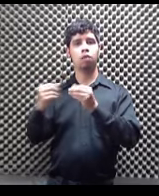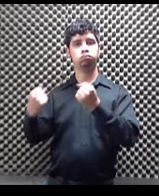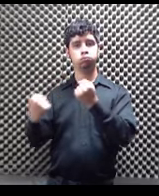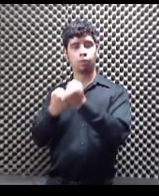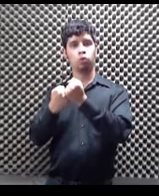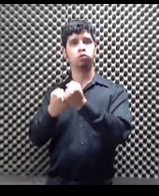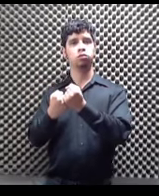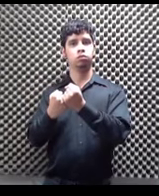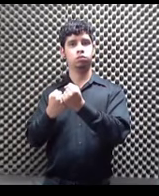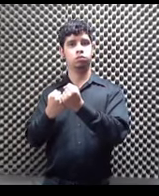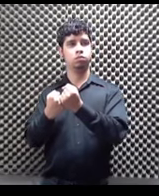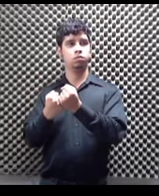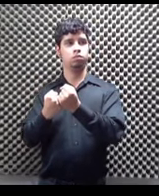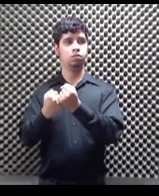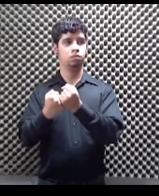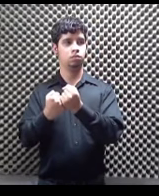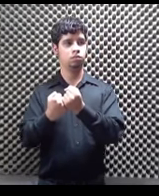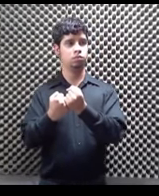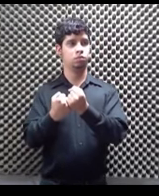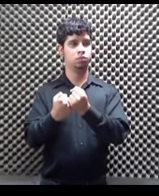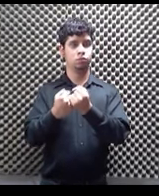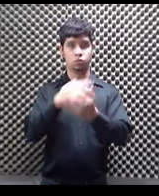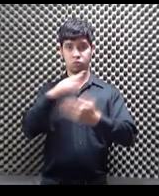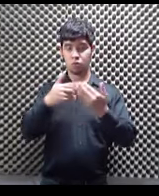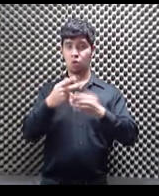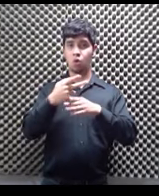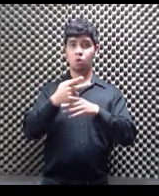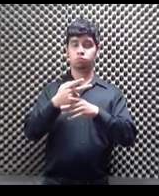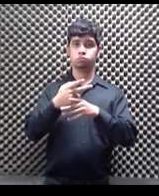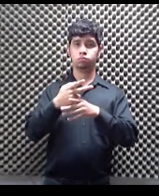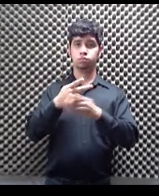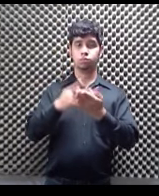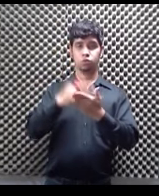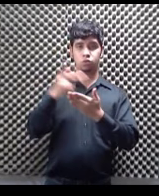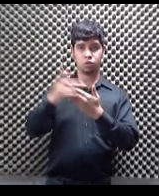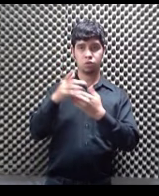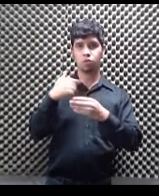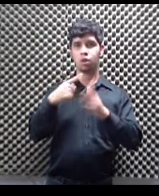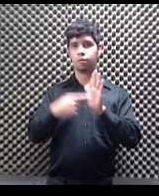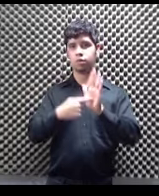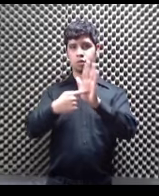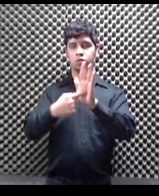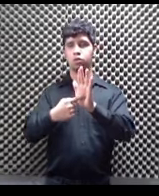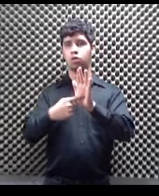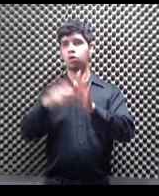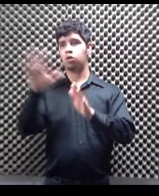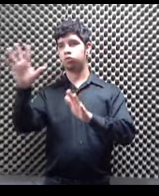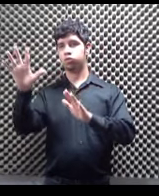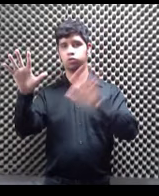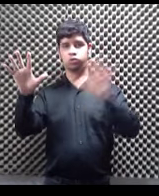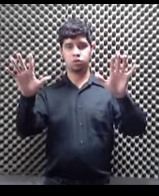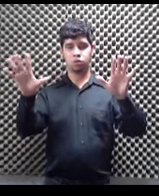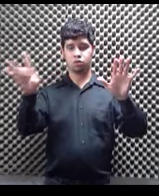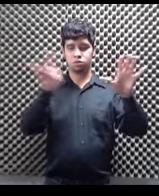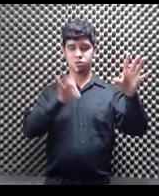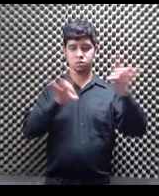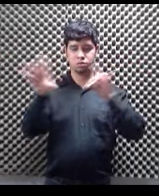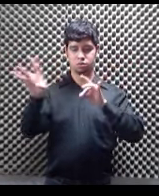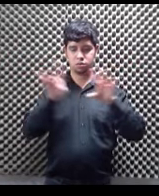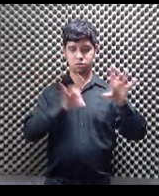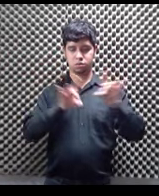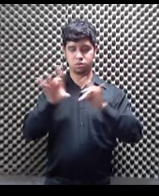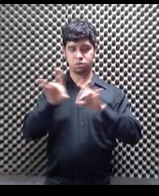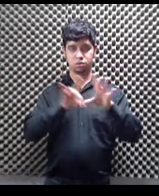cabo. Se hicieron unos proyectos y unas presentaciones, se escogieron 5 de allá, 5 de acá, y van a